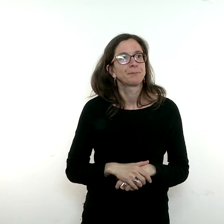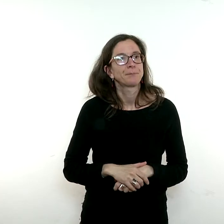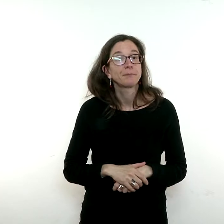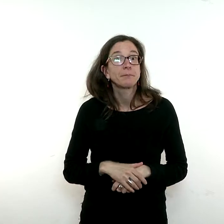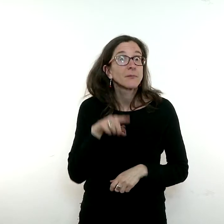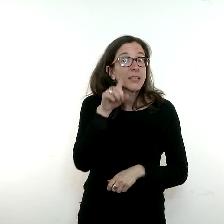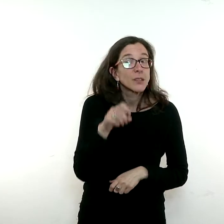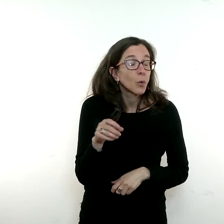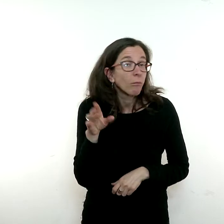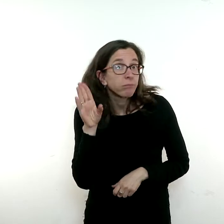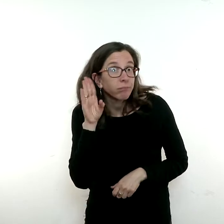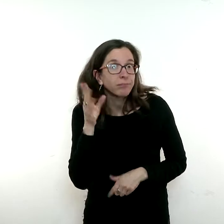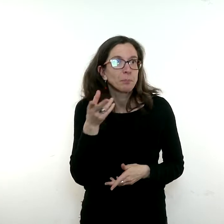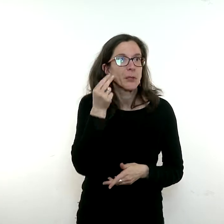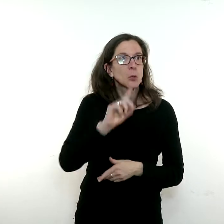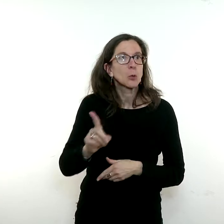Allez-y.